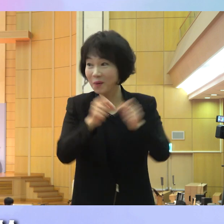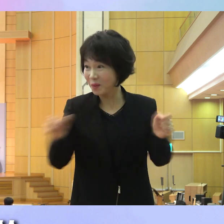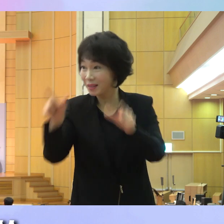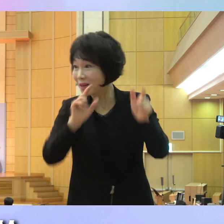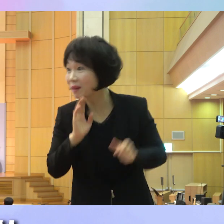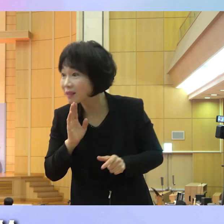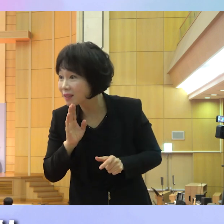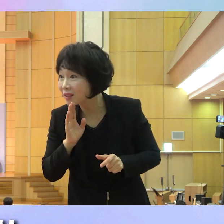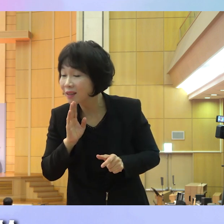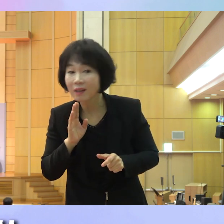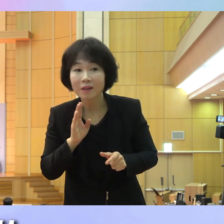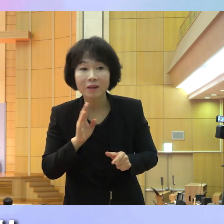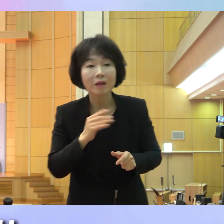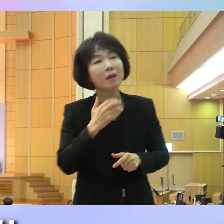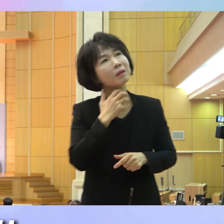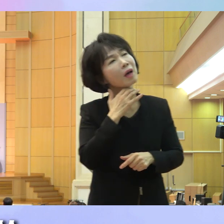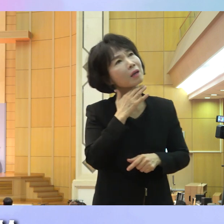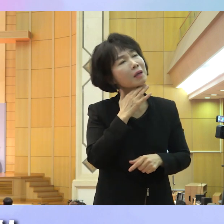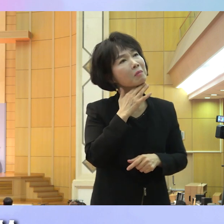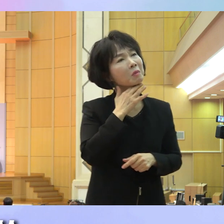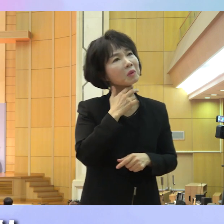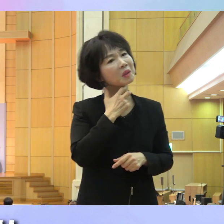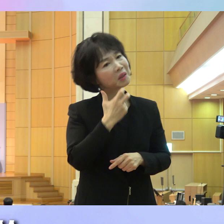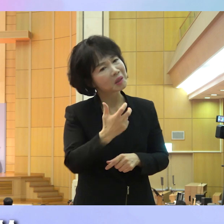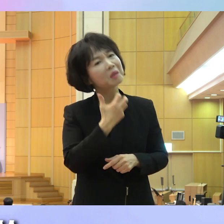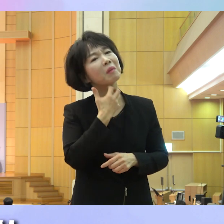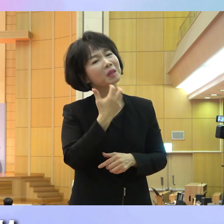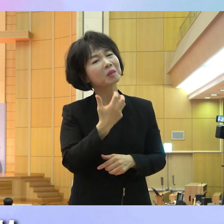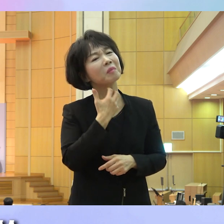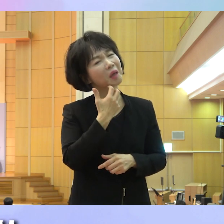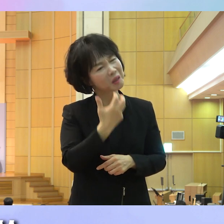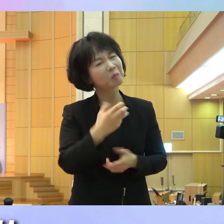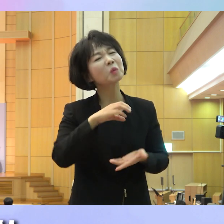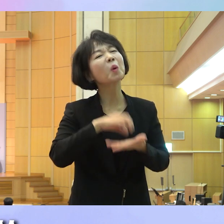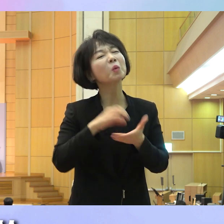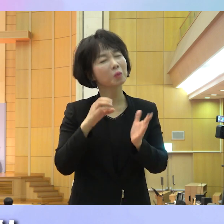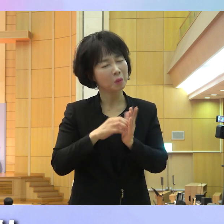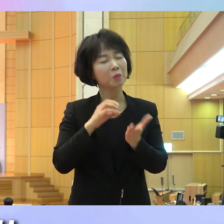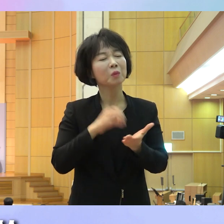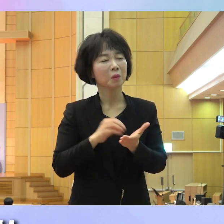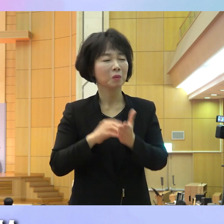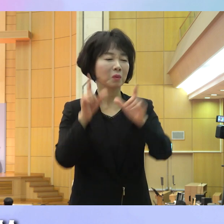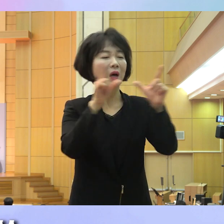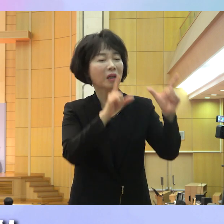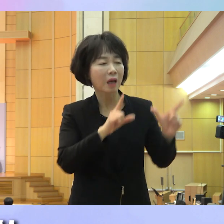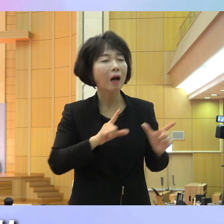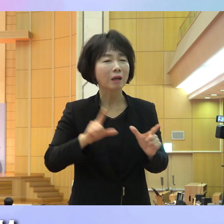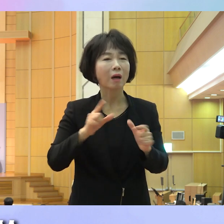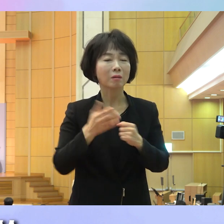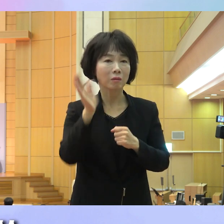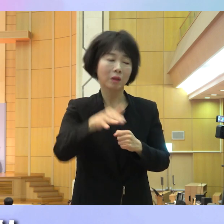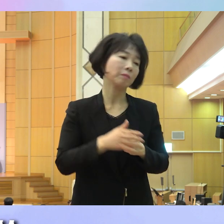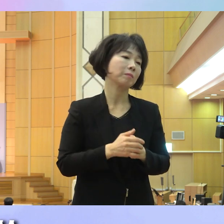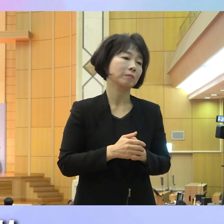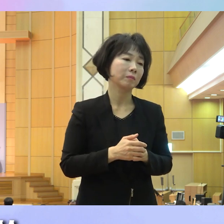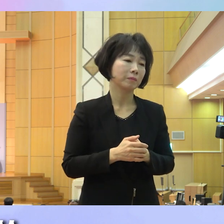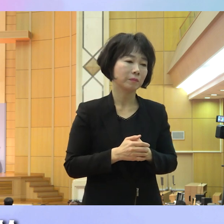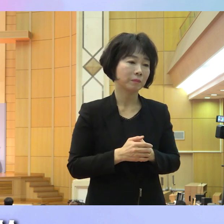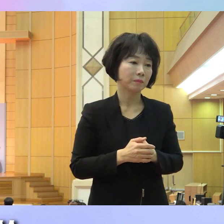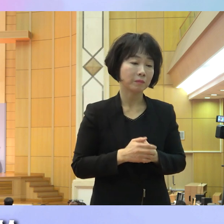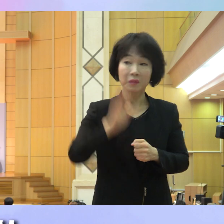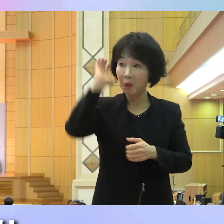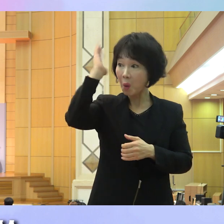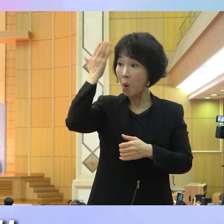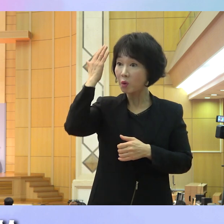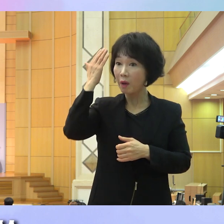돌아가실 때 몇 세에 돌아가셨다 라고 해서 그 몇 세에 돌아가셨다, 몇 살까지 살았다고 말은 하는데, 실제